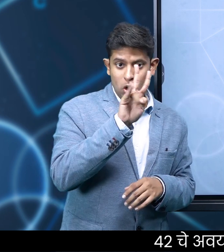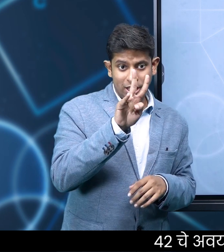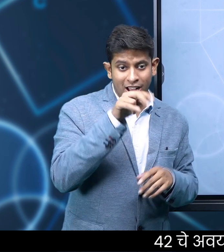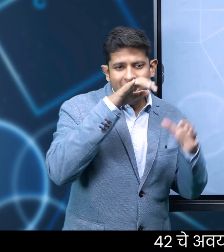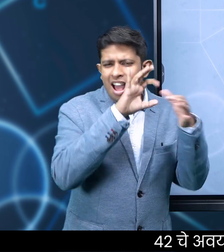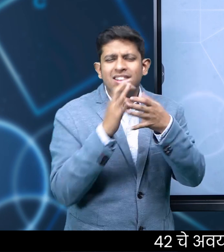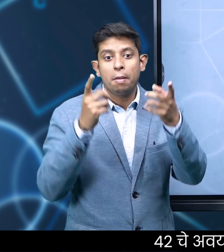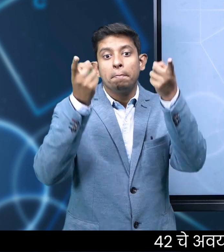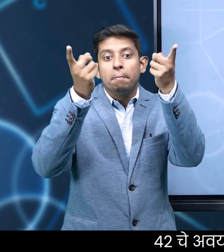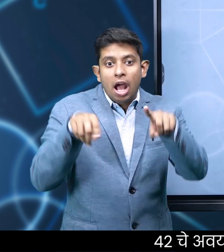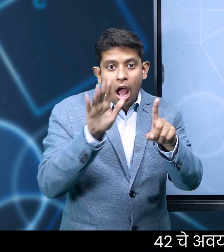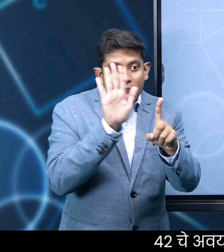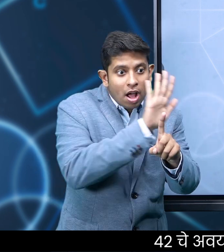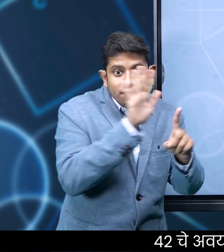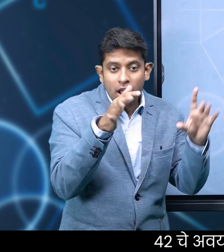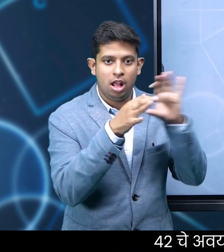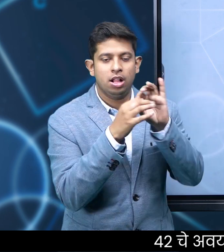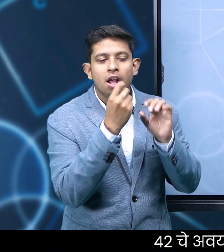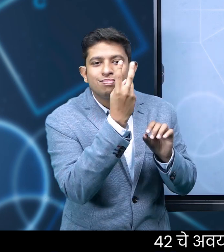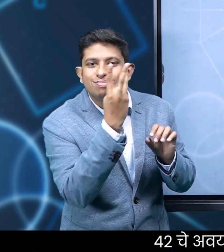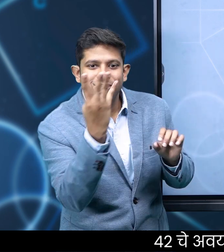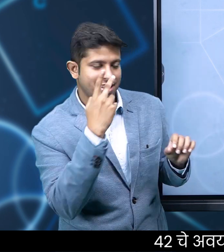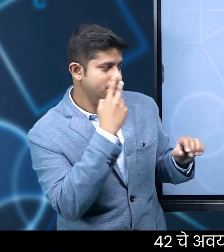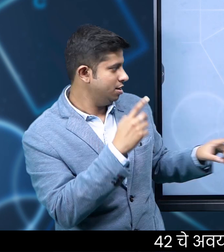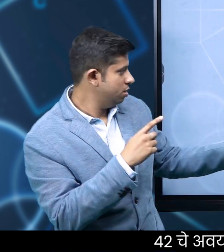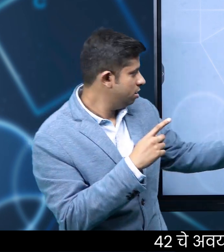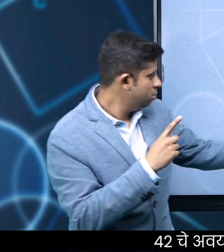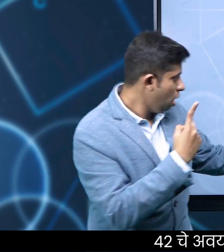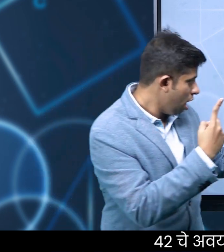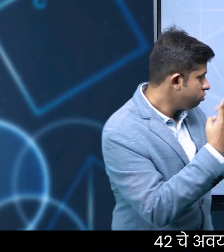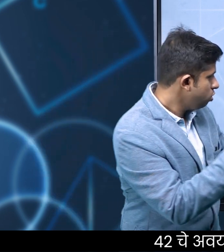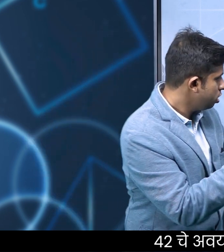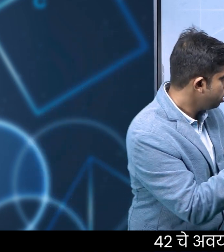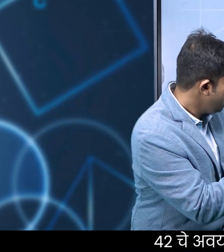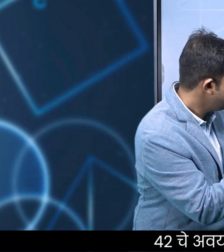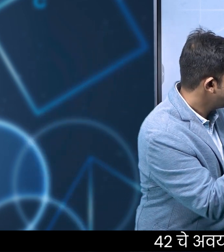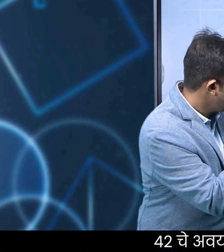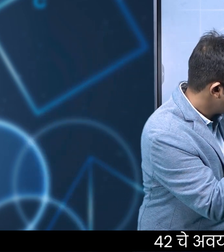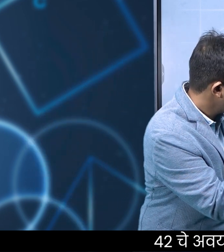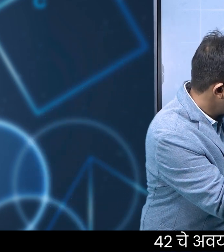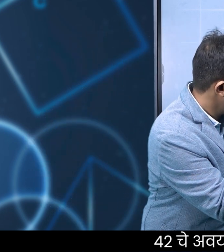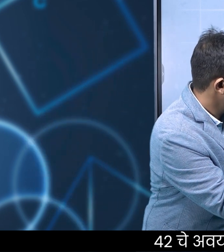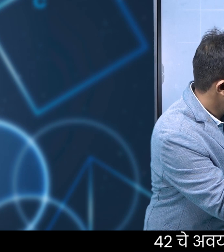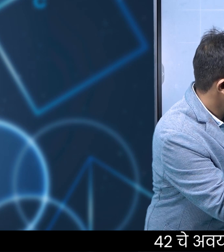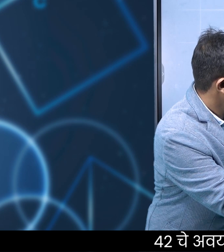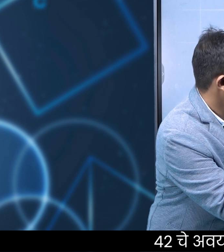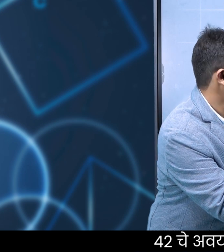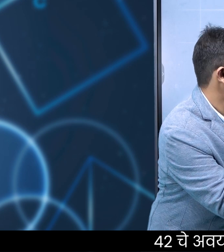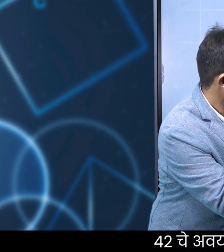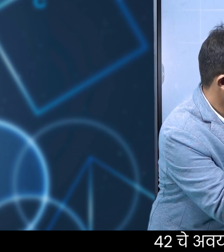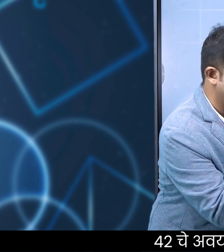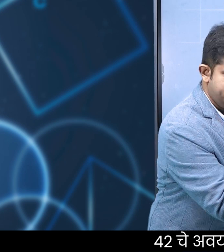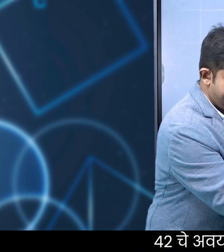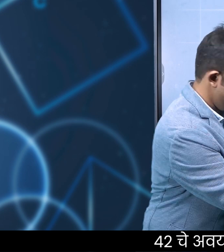42 चे अवयव आहेत 1, 2, 3, 6, 7, 14, 21, 42.